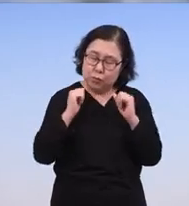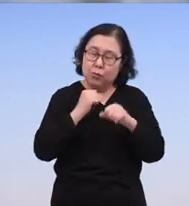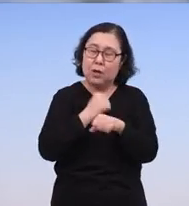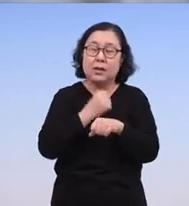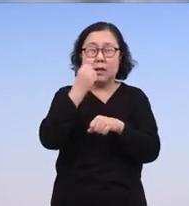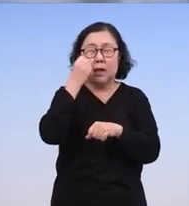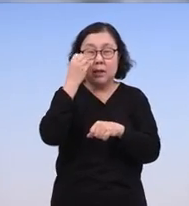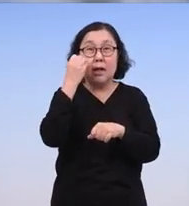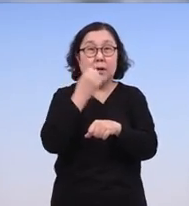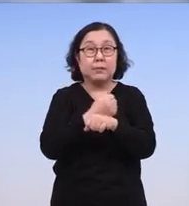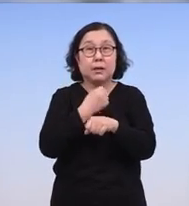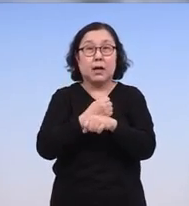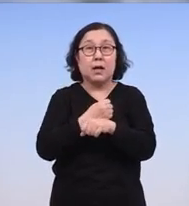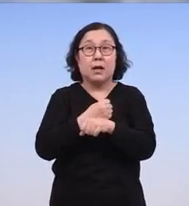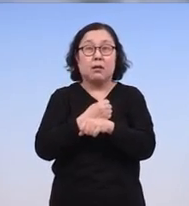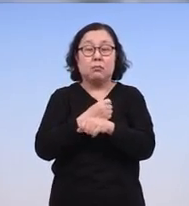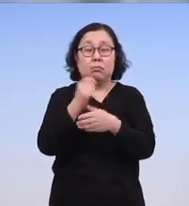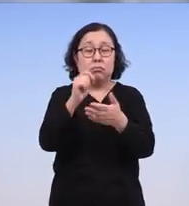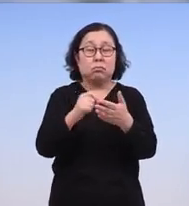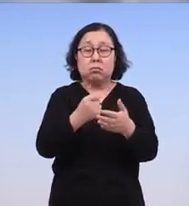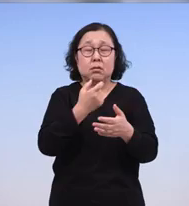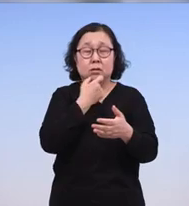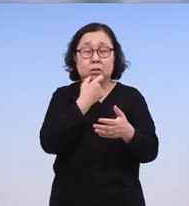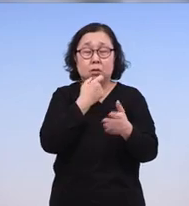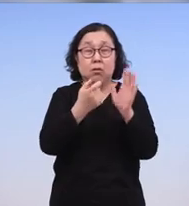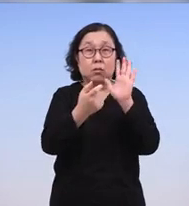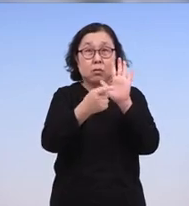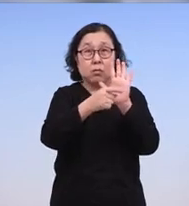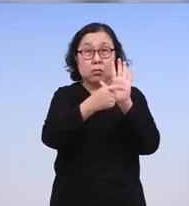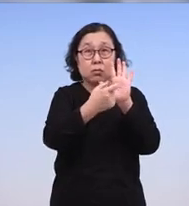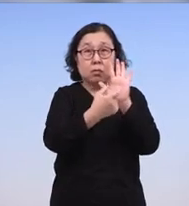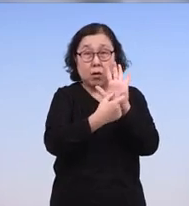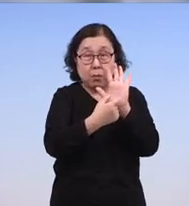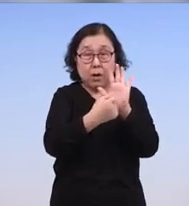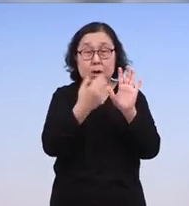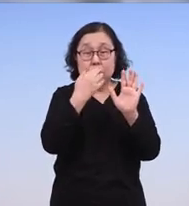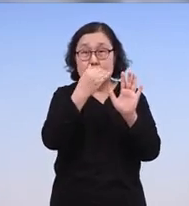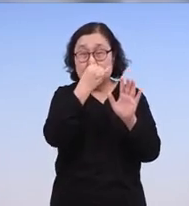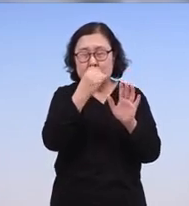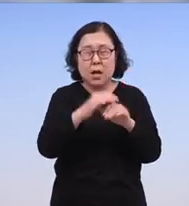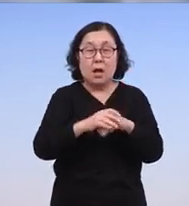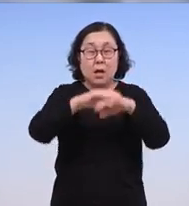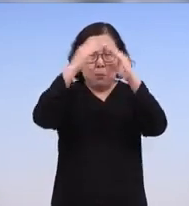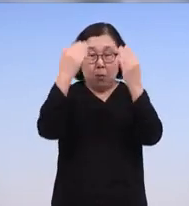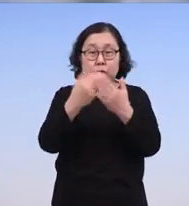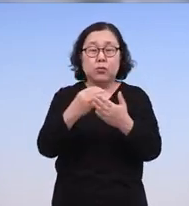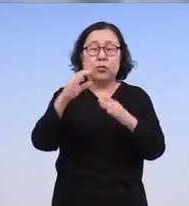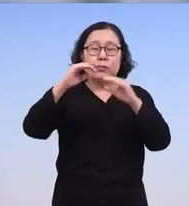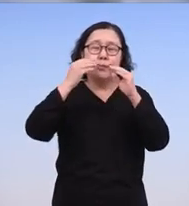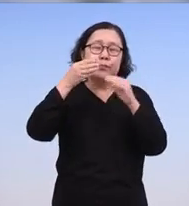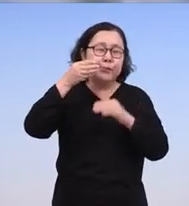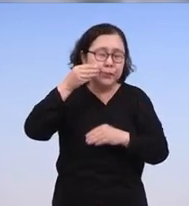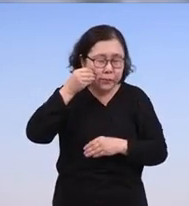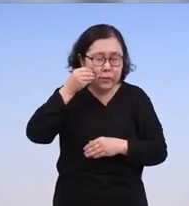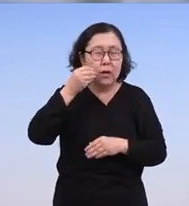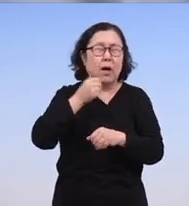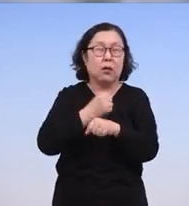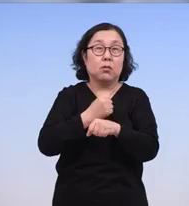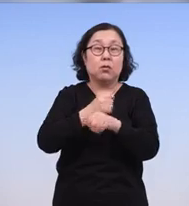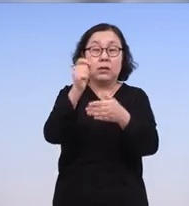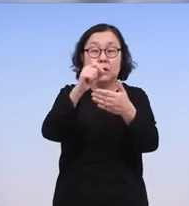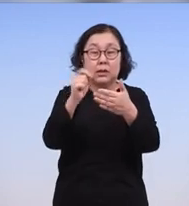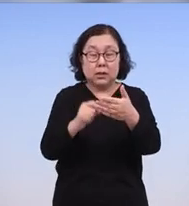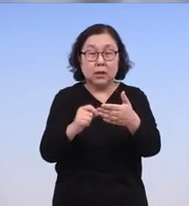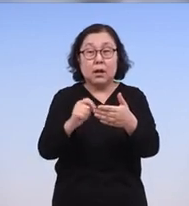게 이상하잖아요. 그럼 뭐 안 쓴다고 10,000원 왜 내야 돼? 그런 말을 하지 않고 모두가 다 이거를 다 썼다. 이게 뭘 이야기합니까? 지난주